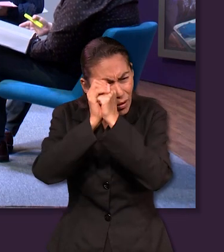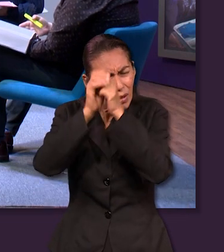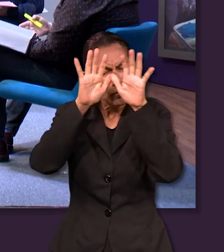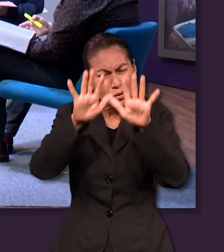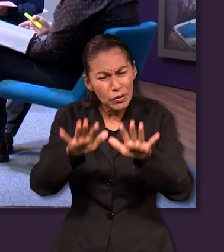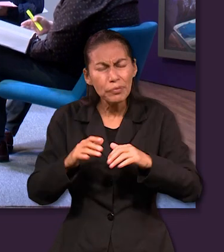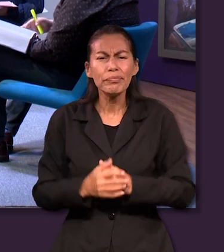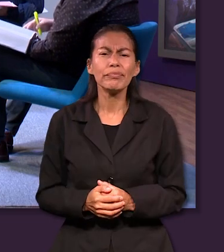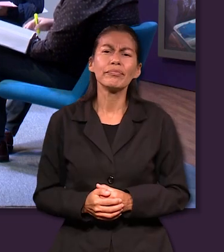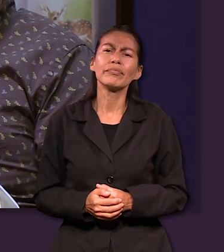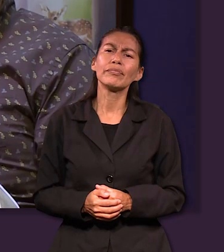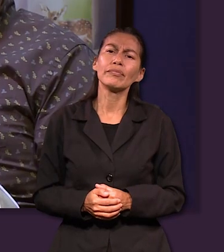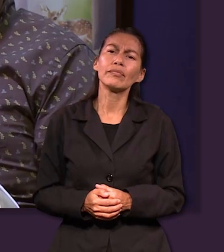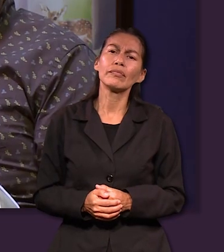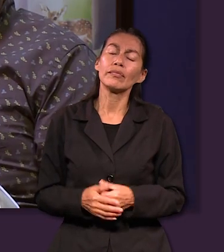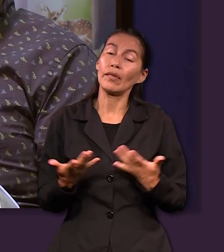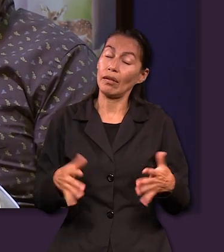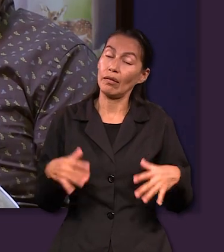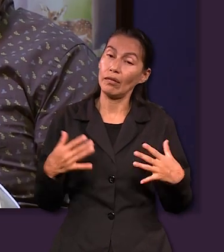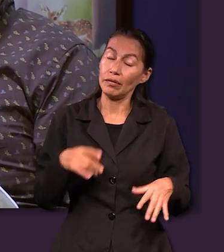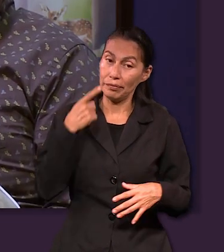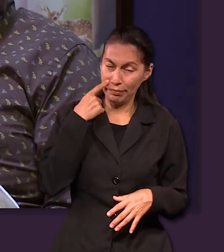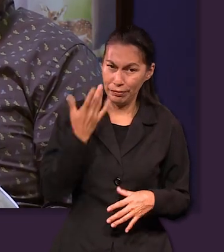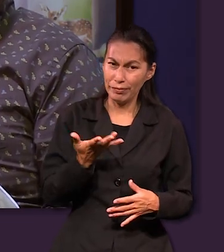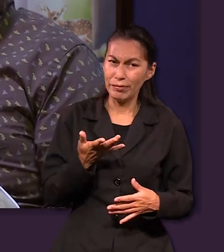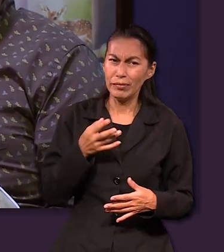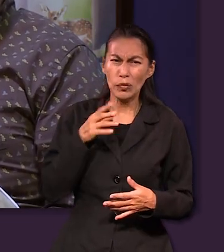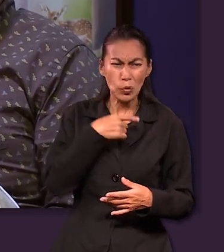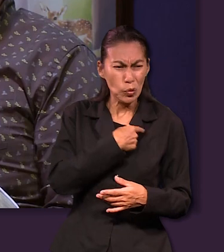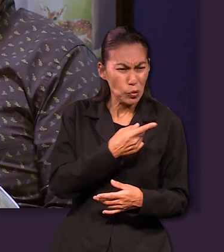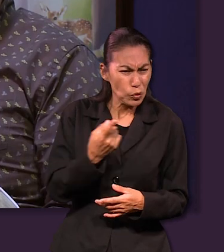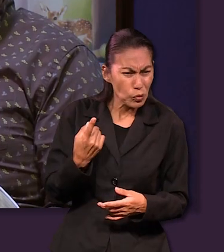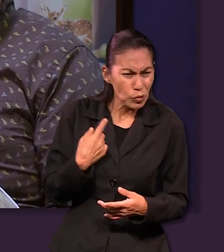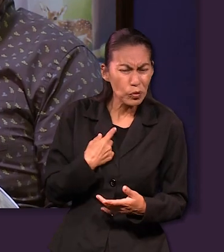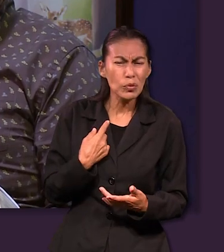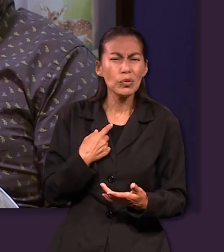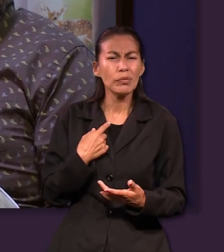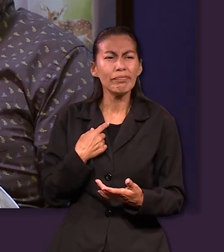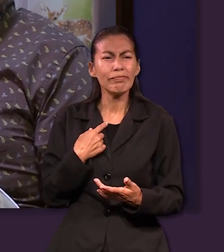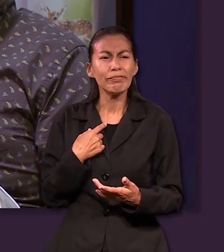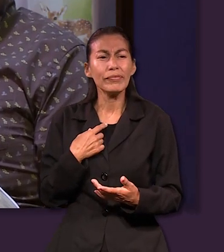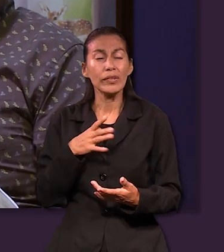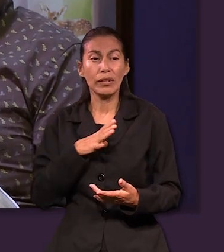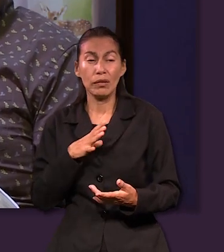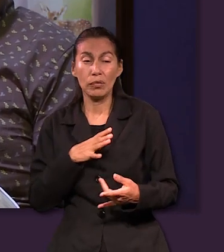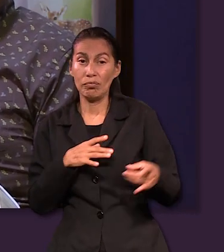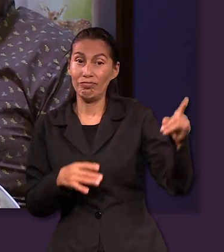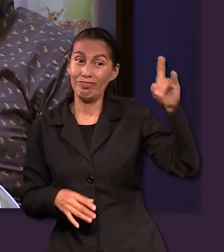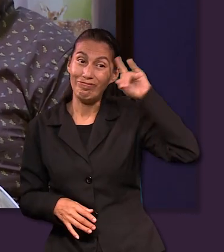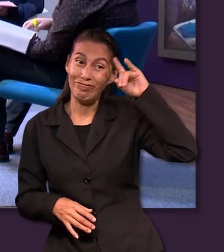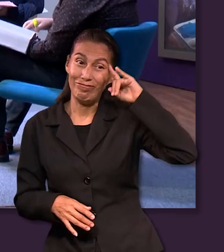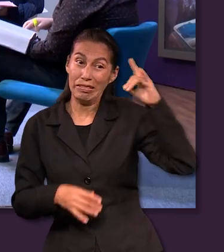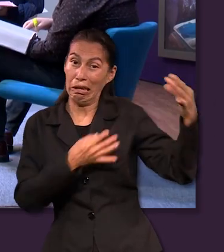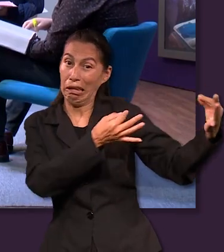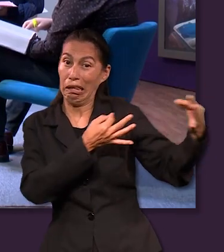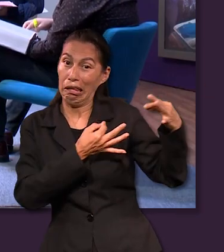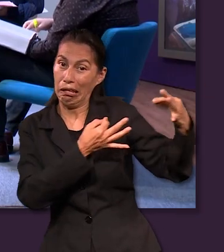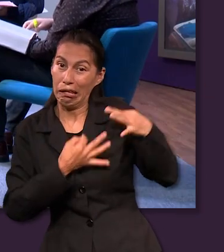y y miren que esto me hace recordar que tenemos a un tentador ágil audaz que pueda